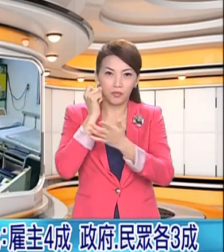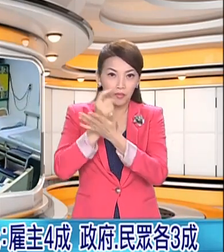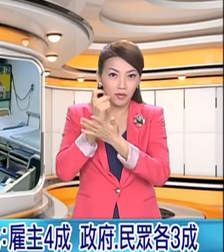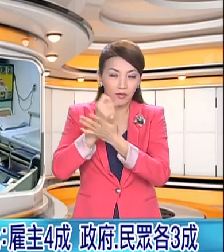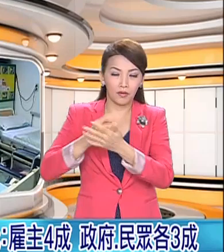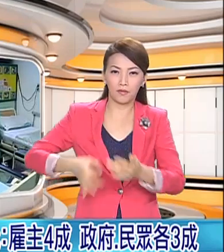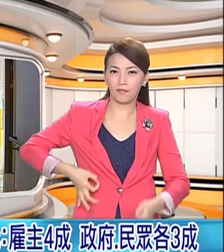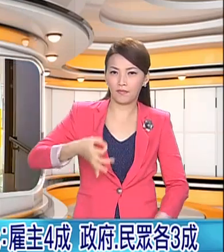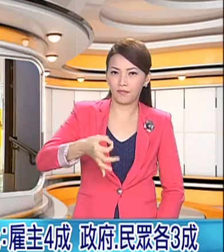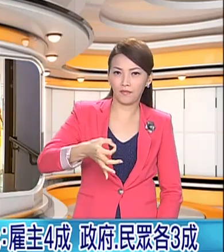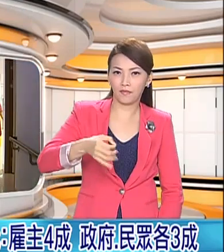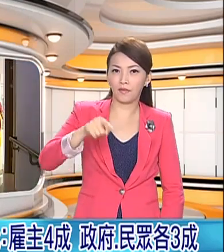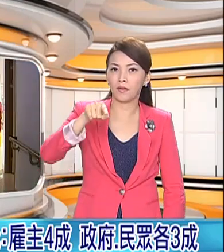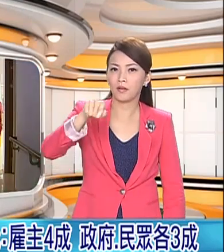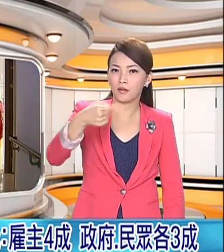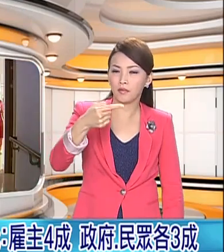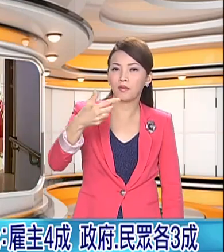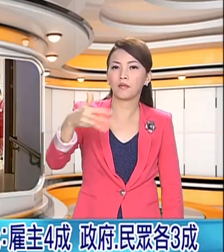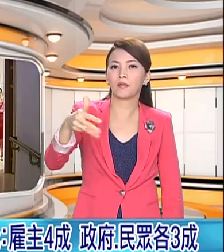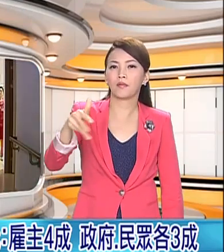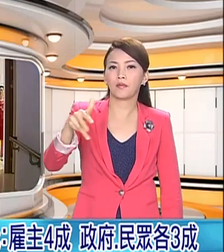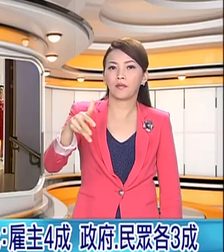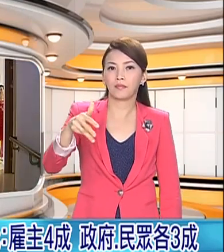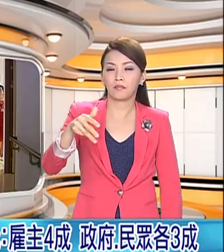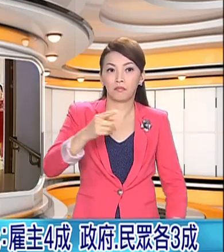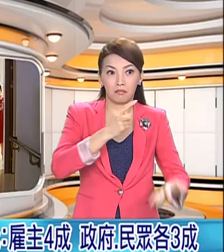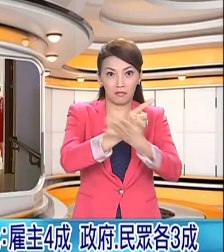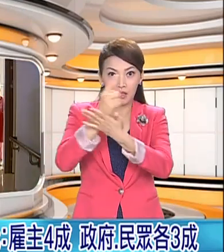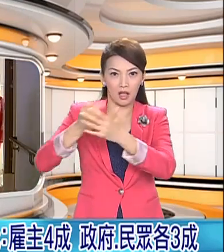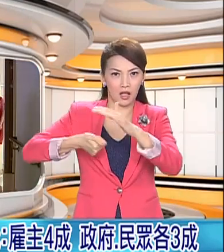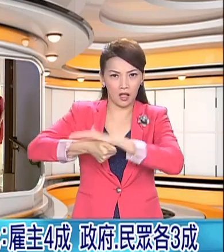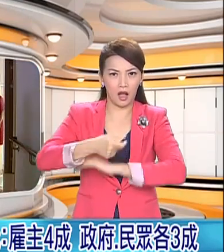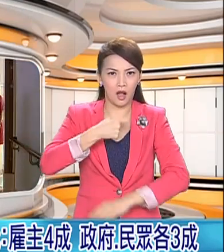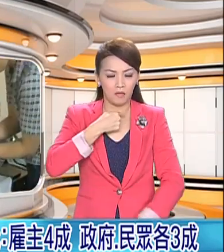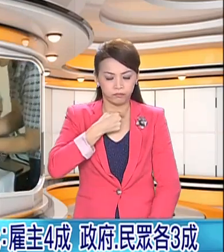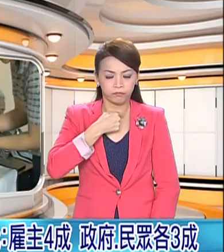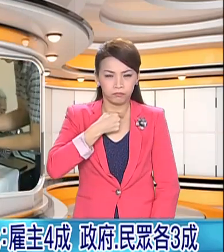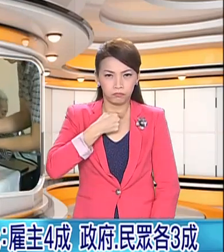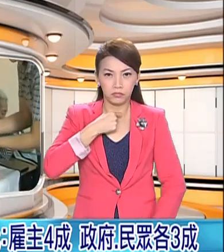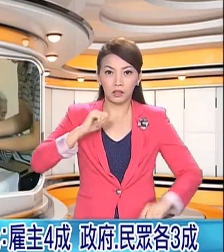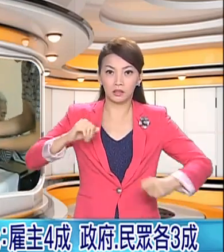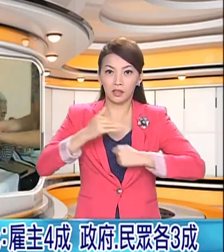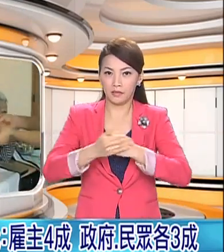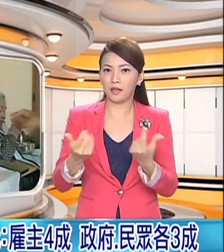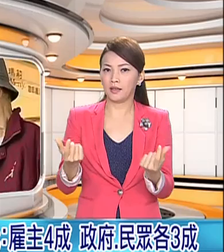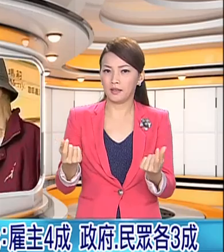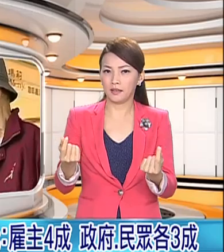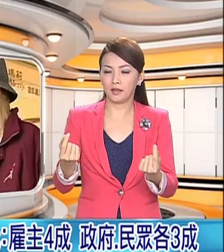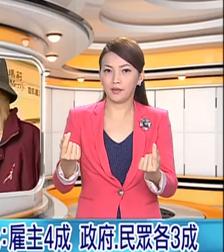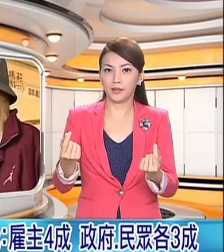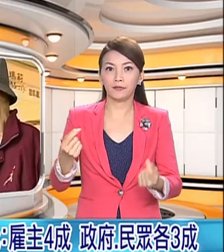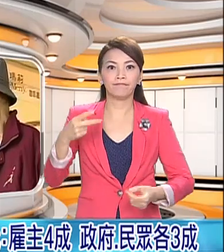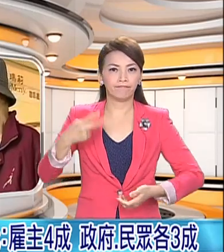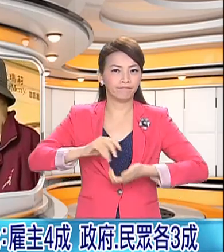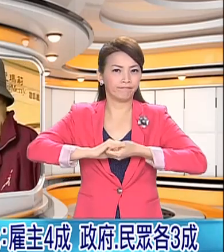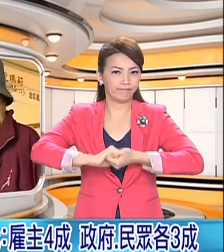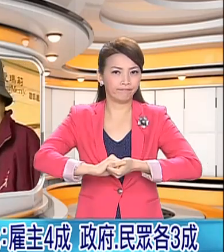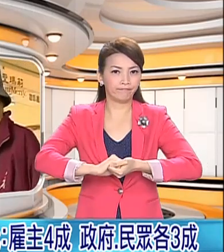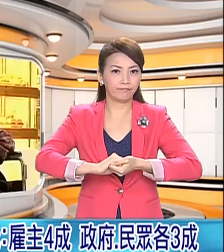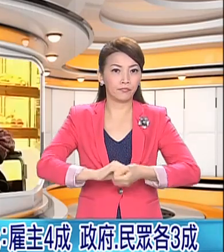是108元，跟健保一样是属于全民纳保，也敲定了雇主负担